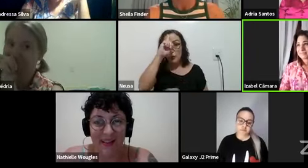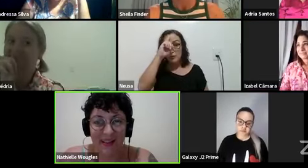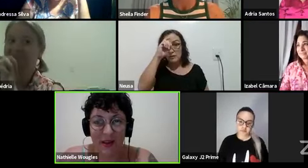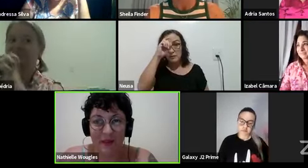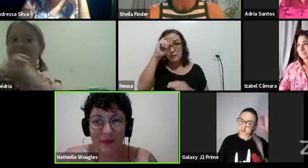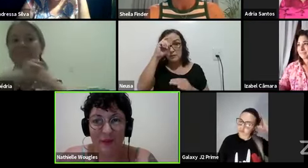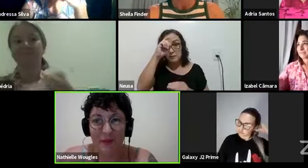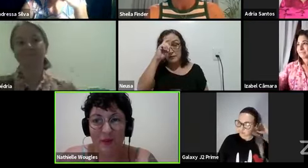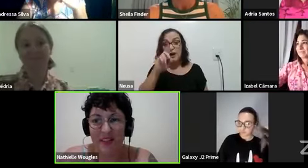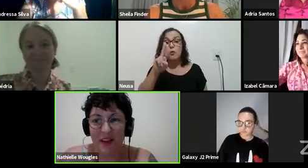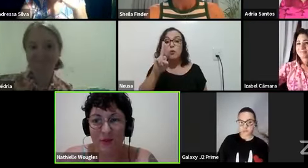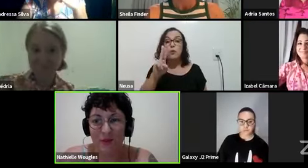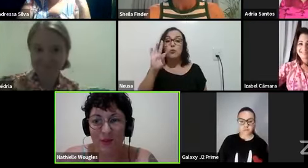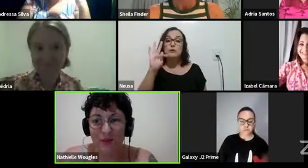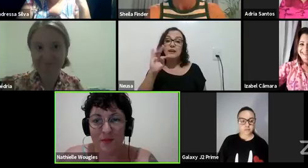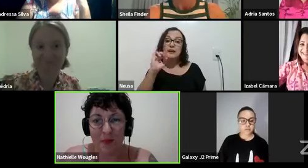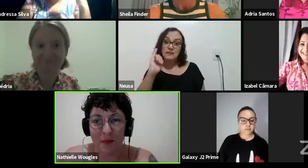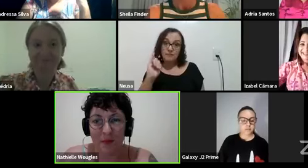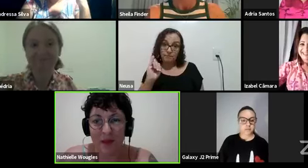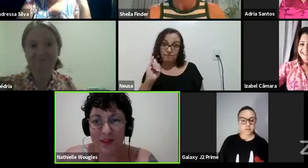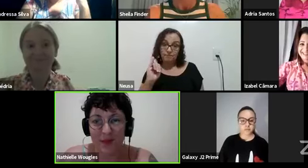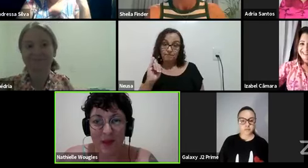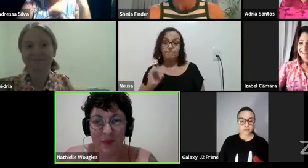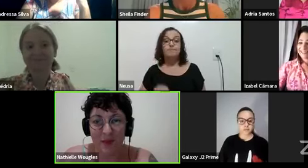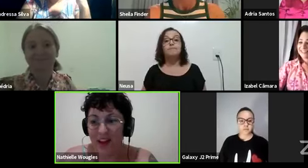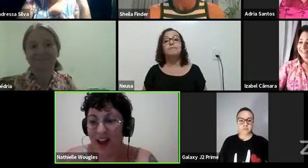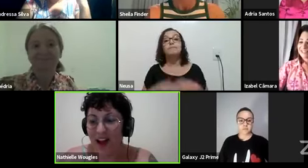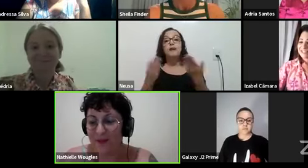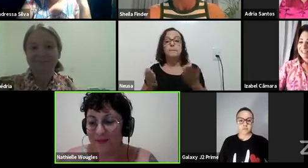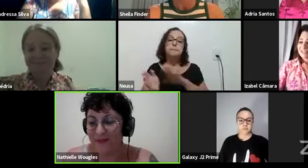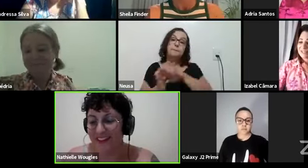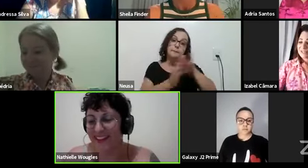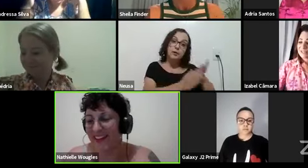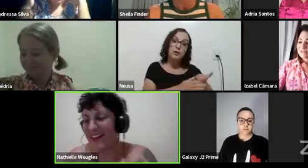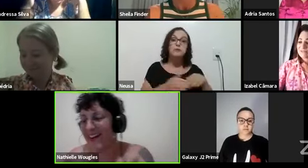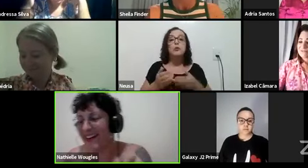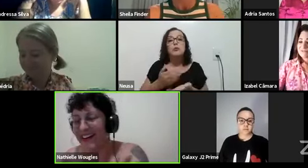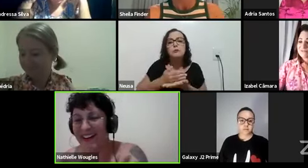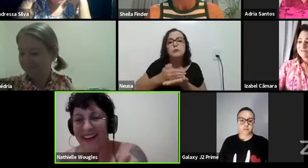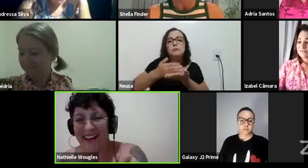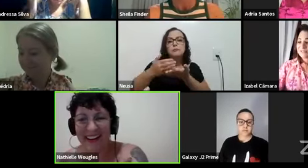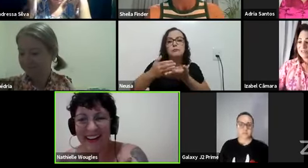E aí, Bel, vamos começar com o nosso papo, bate-papo real?